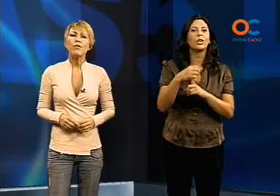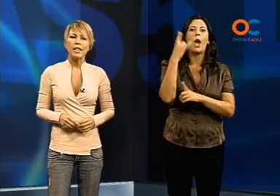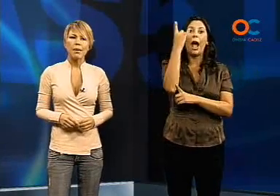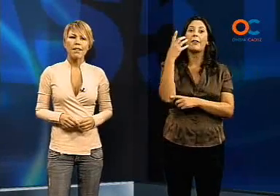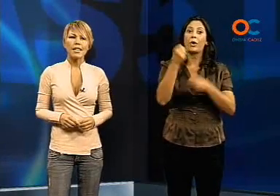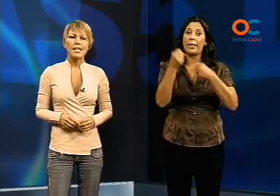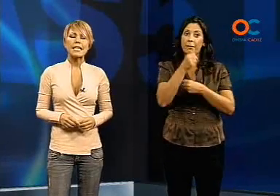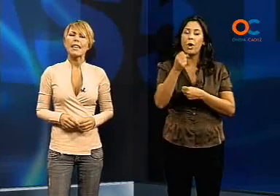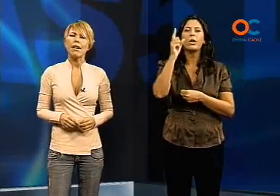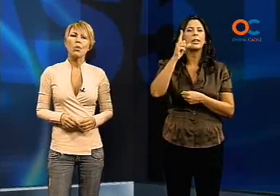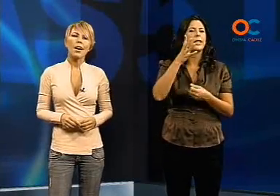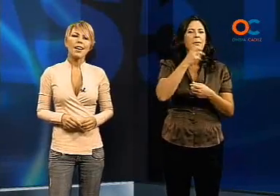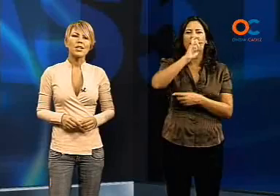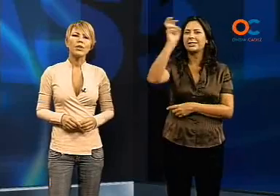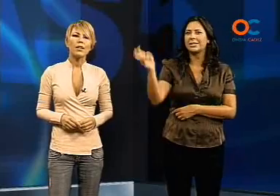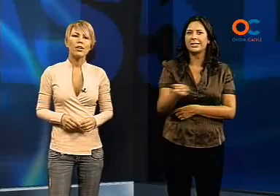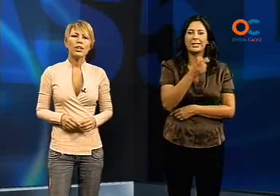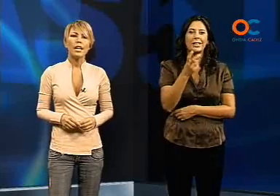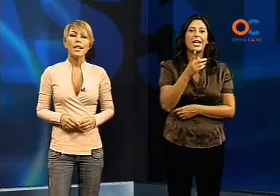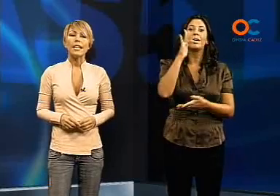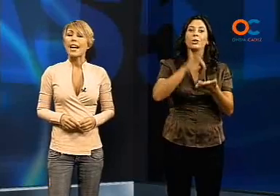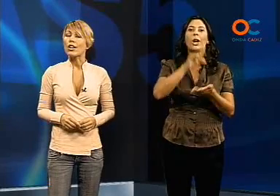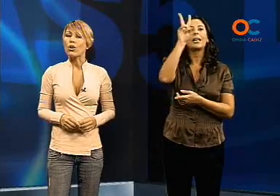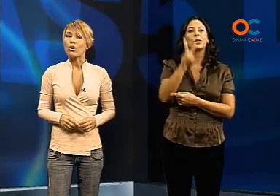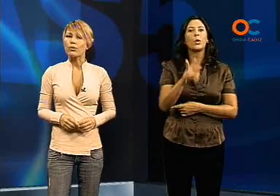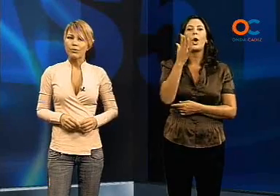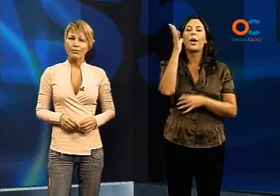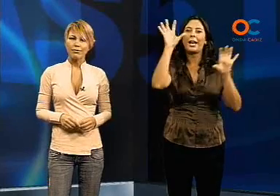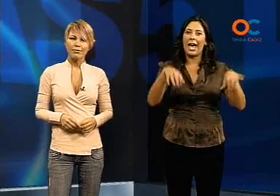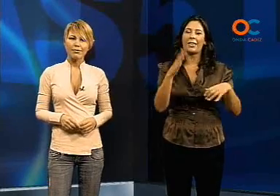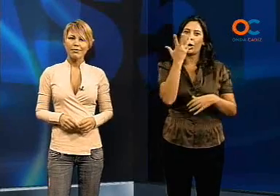un sinfín de maravillas que daban lugar a la segunda edición de Cádiz Color.